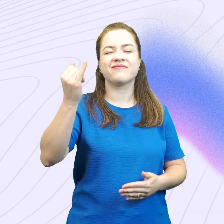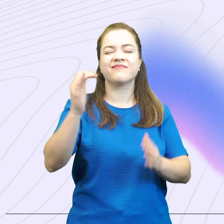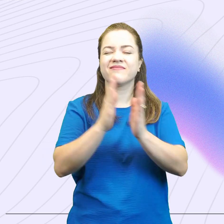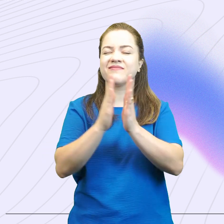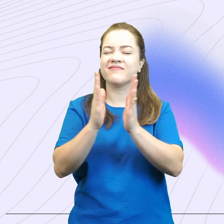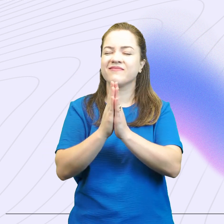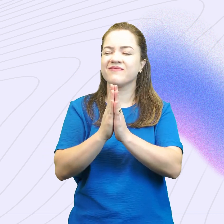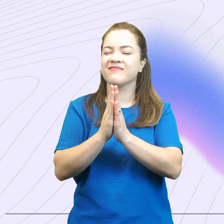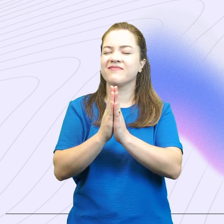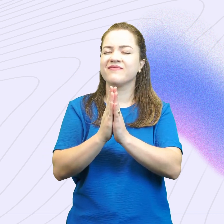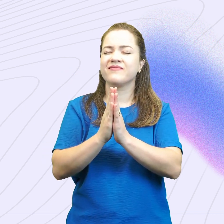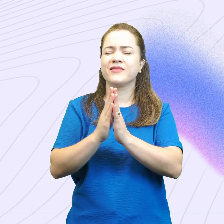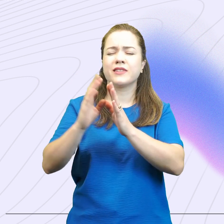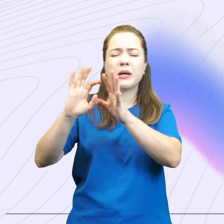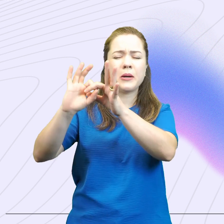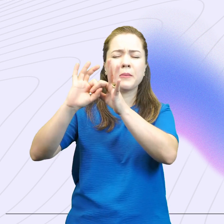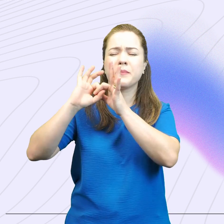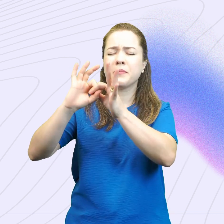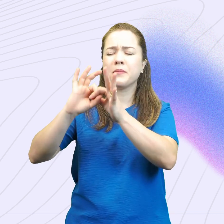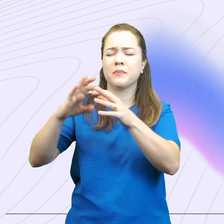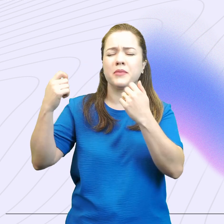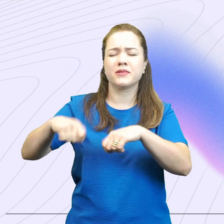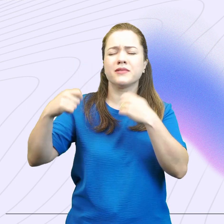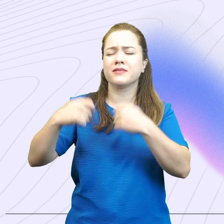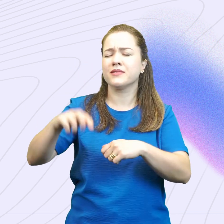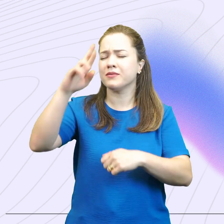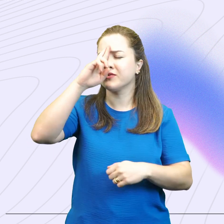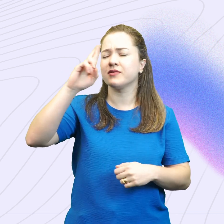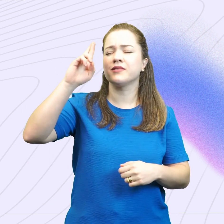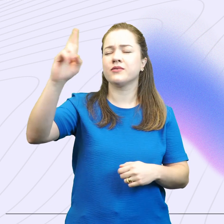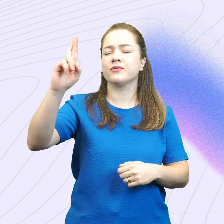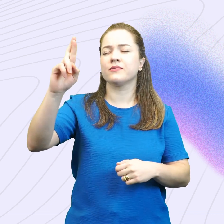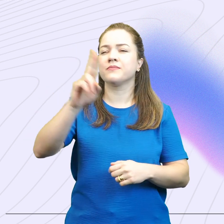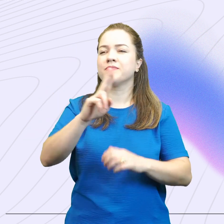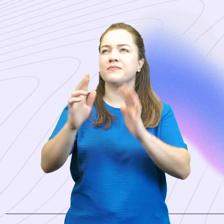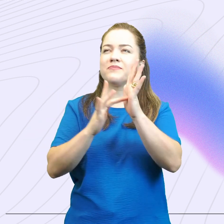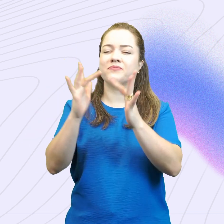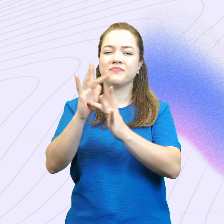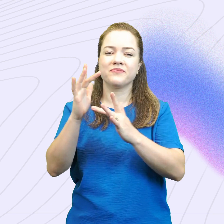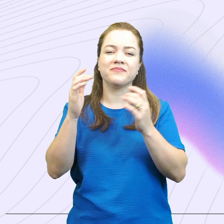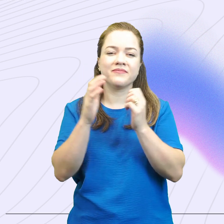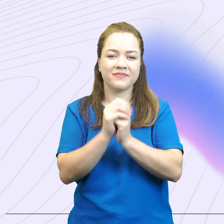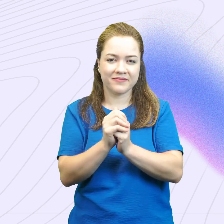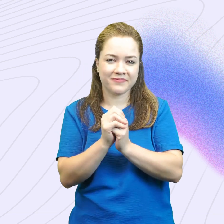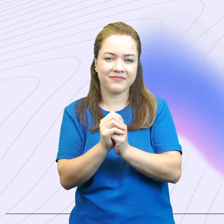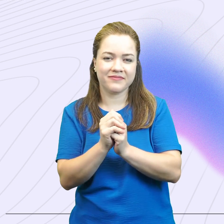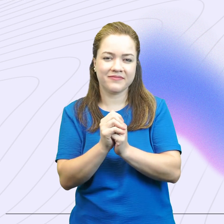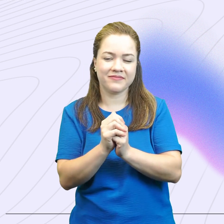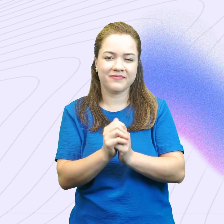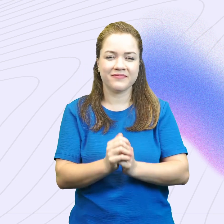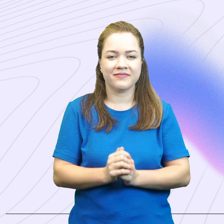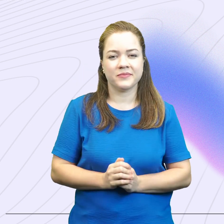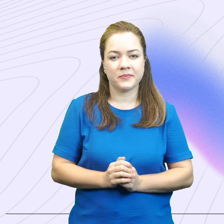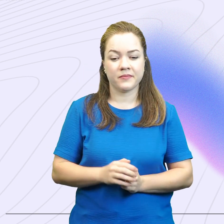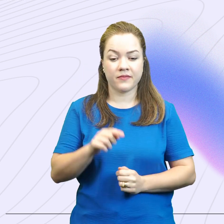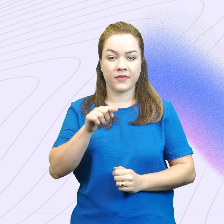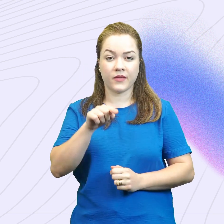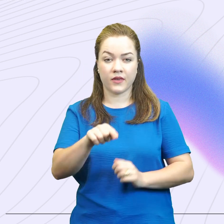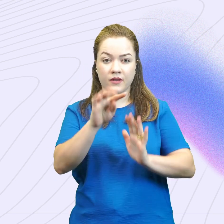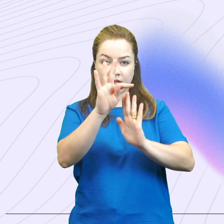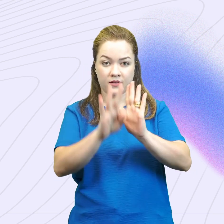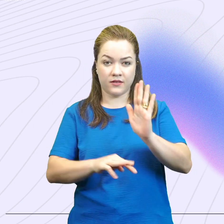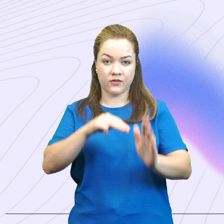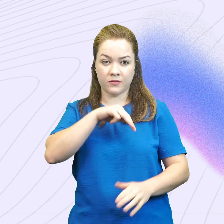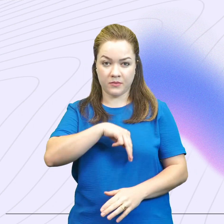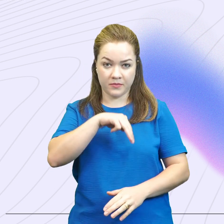Oramos assim, totalmente dependentes do Senhor, em nome de Jesus. Amém. Esse texto de